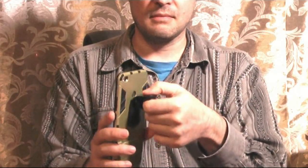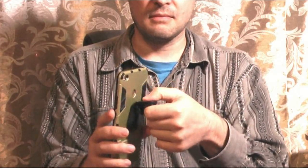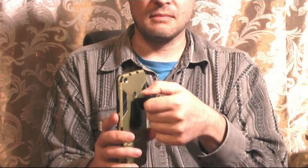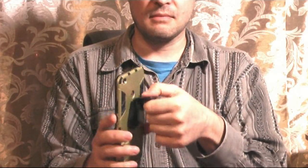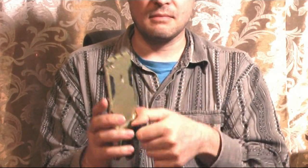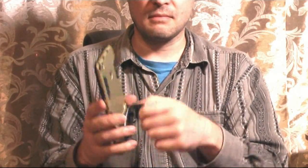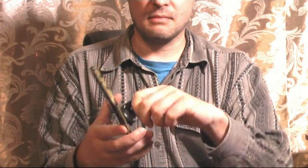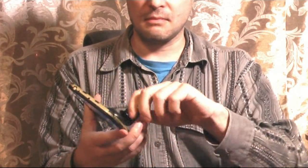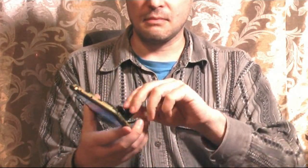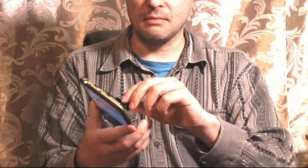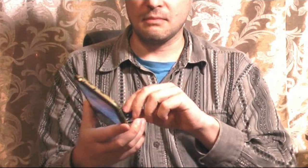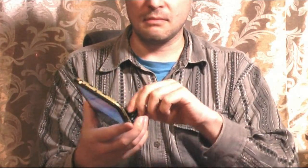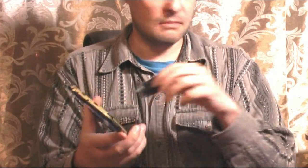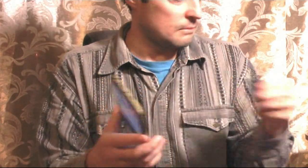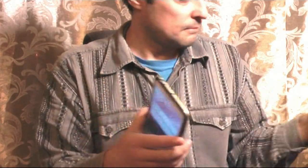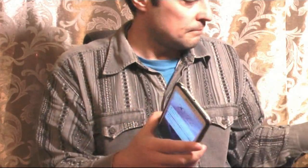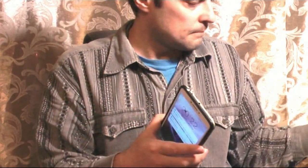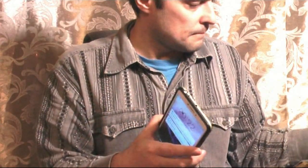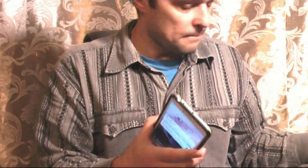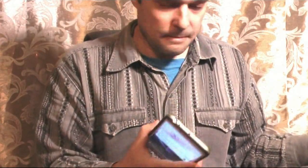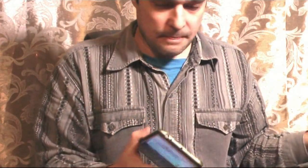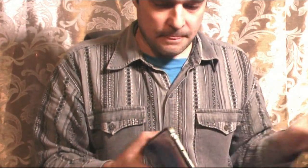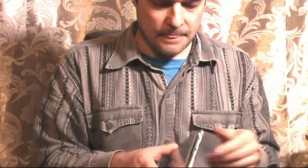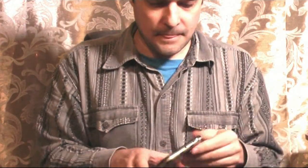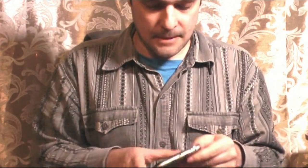и благодаря этому определили экипаж. Их самолет